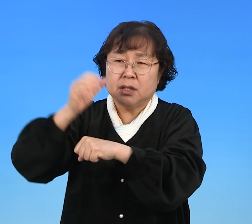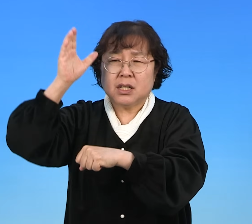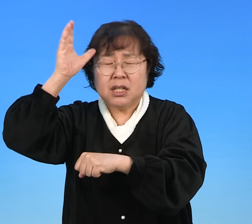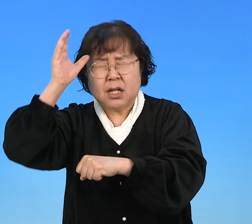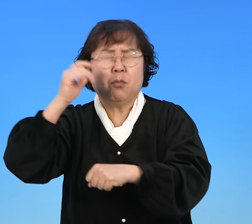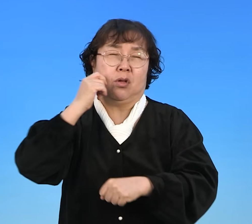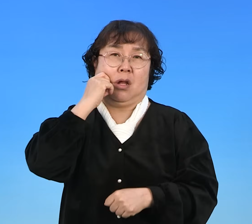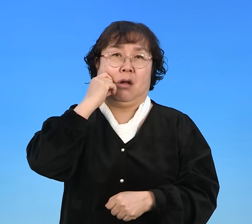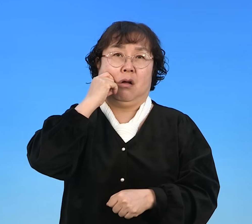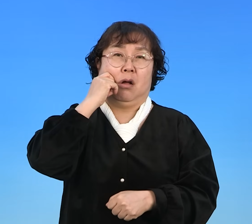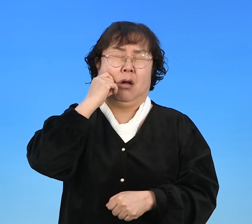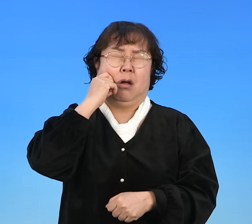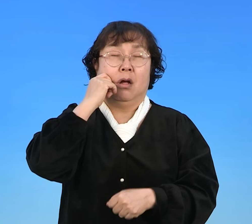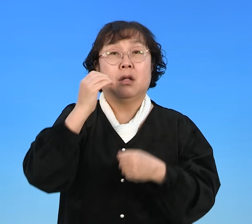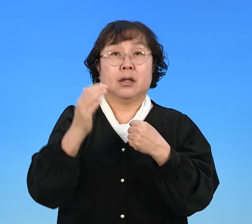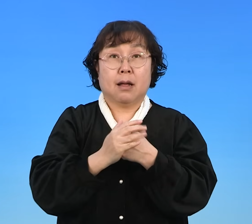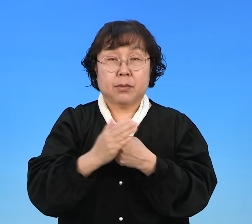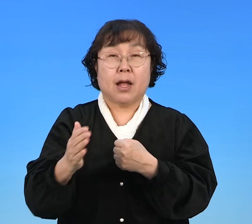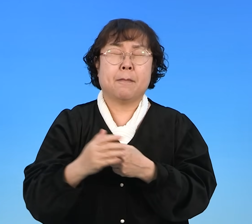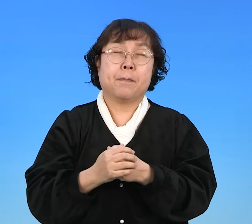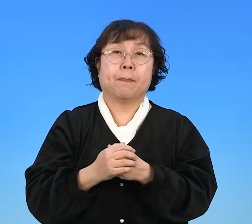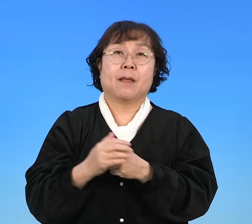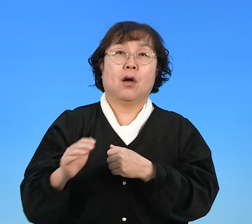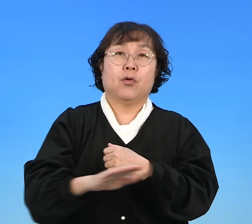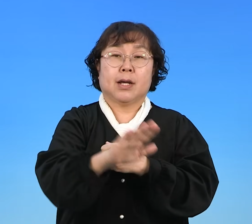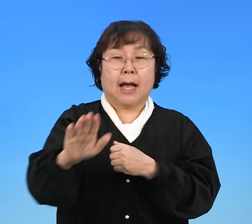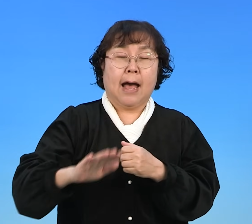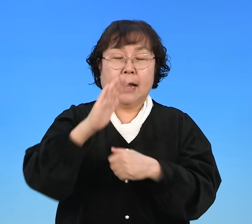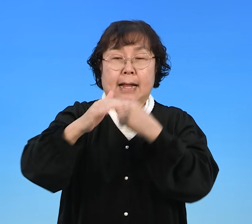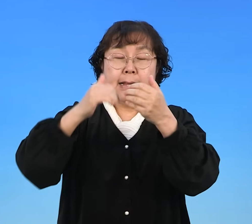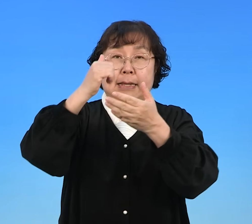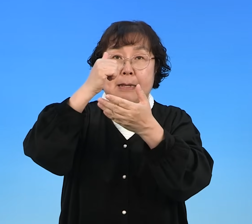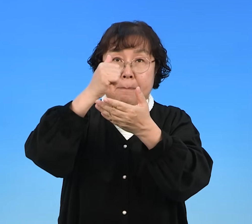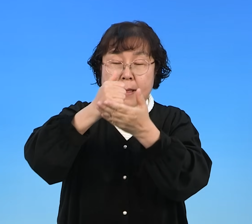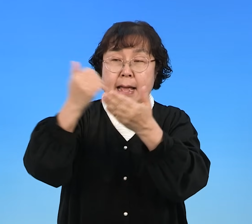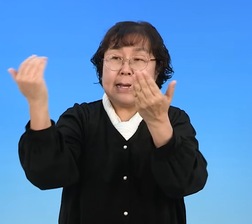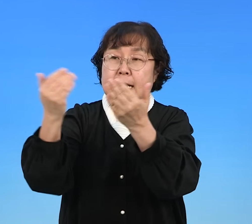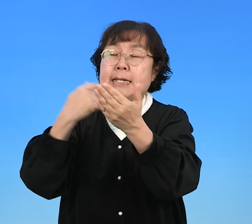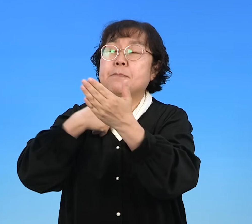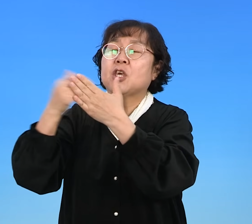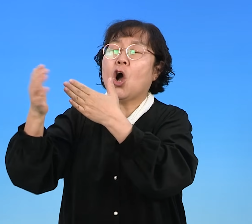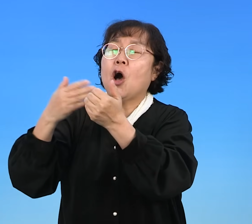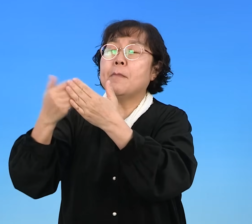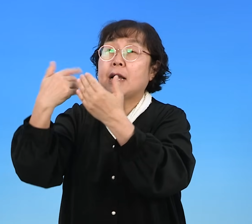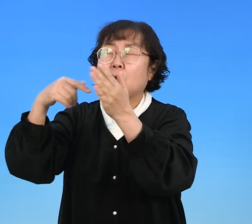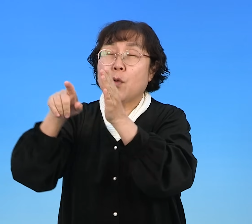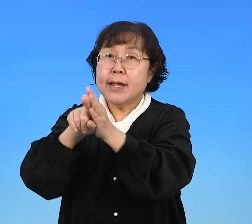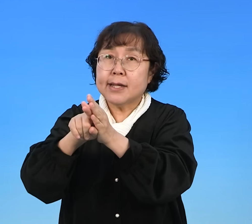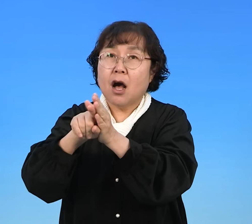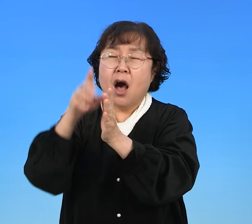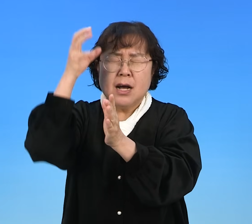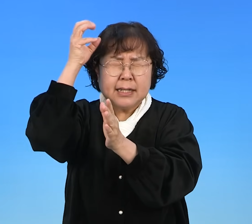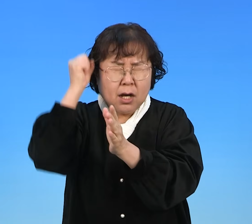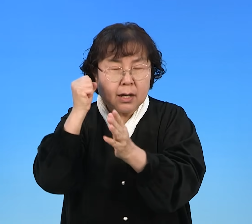그래서 제가 오늘 이제 우리가 이런 하나님의 일하심을 맛보기 위해서 우리가 꼭 기억해야 될 세 가지